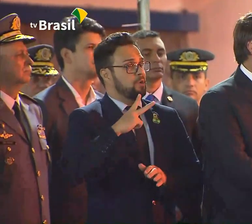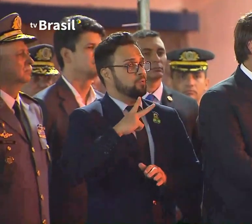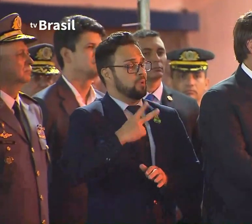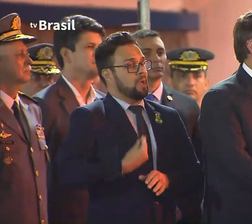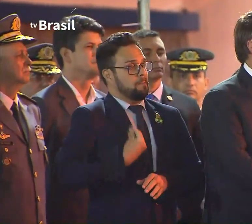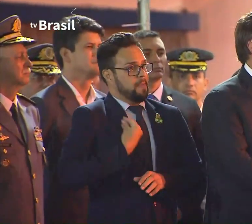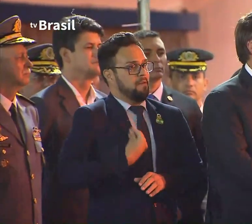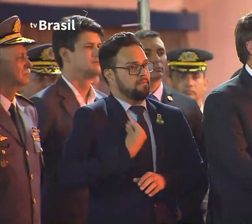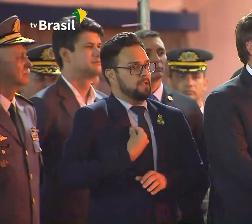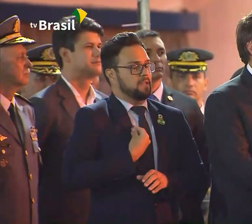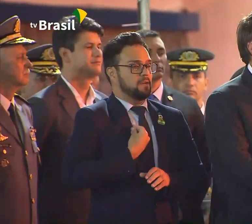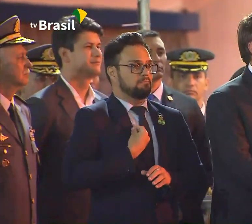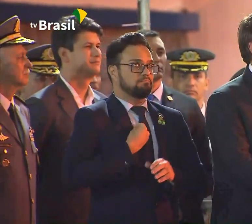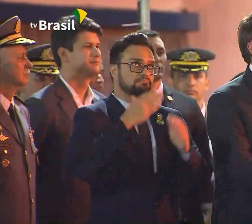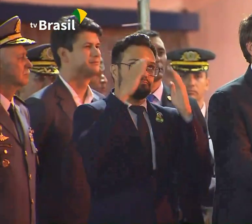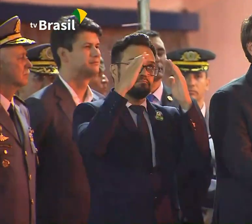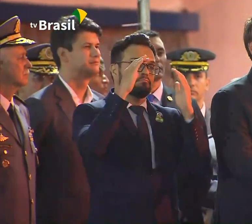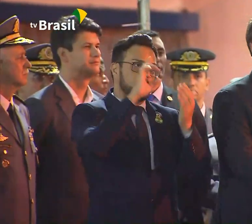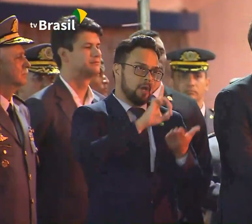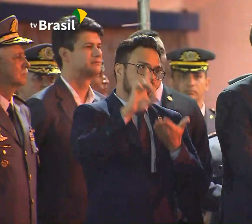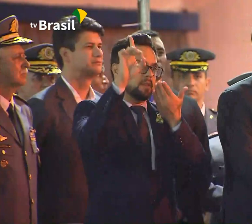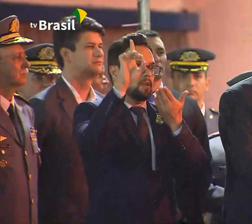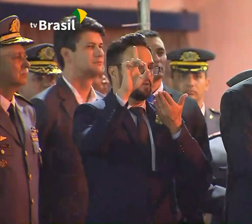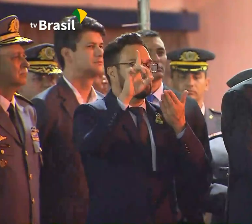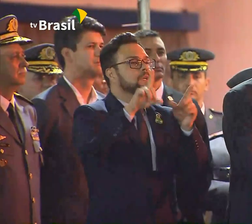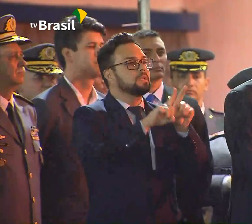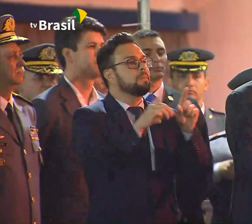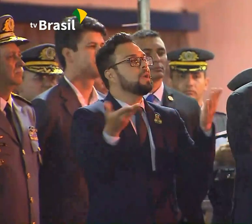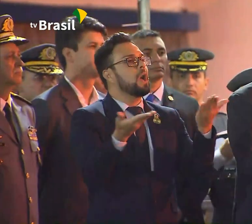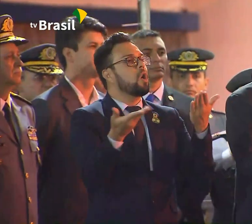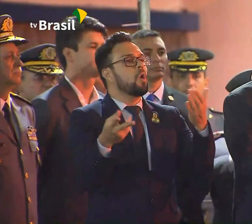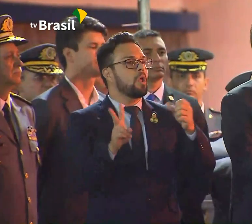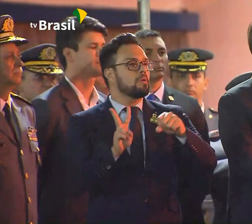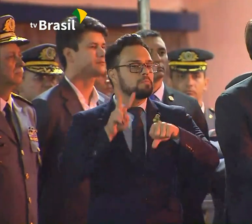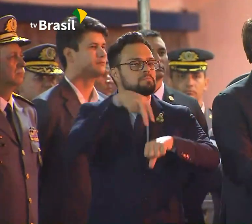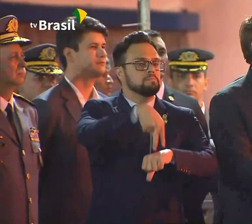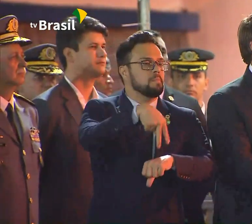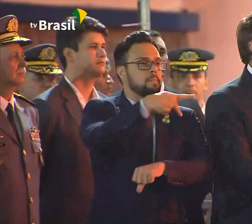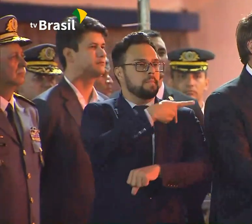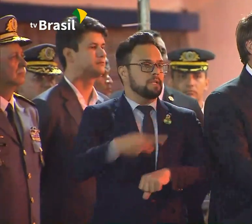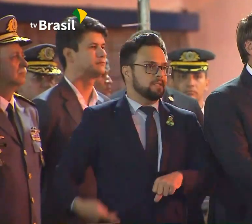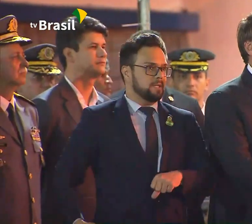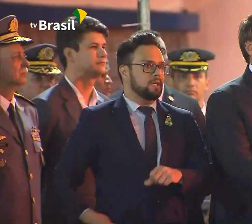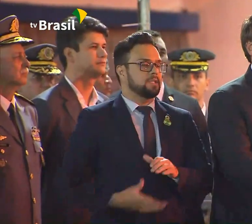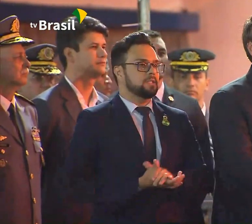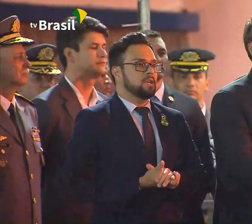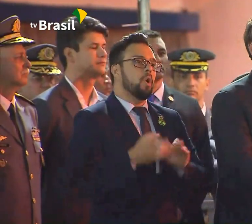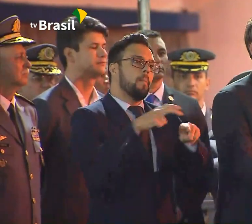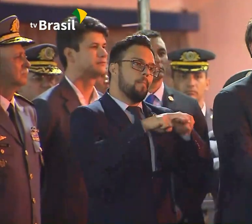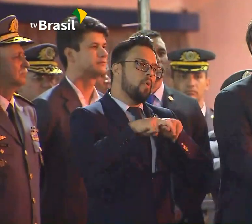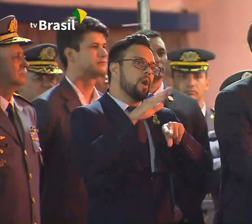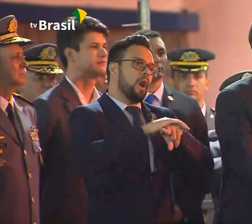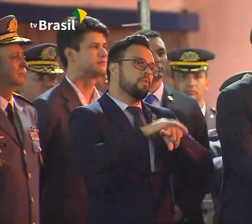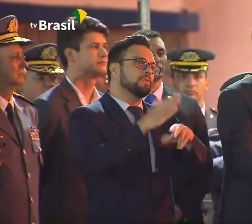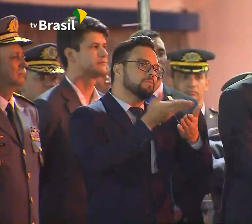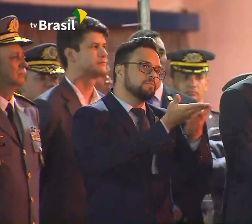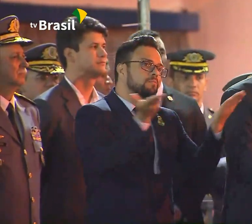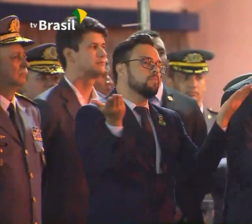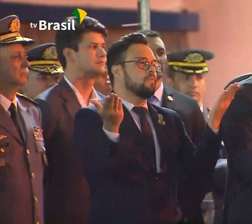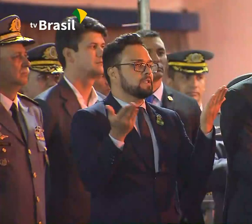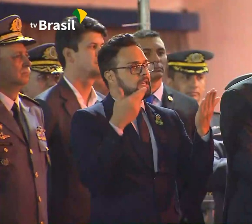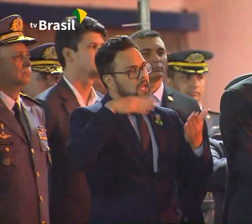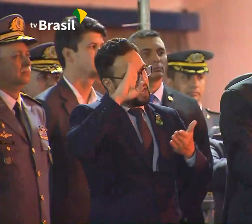vida a Deus. E a função que ora ocupo veio pelas mãos de vocês, que